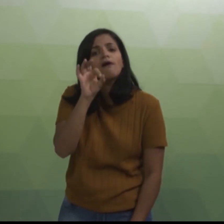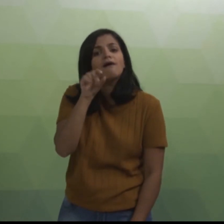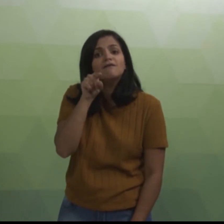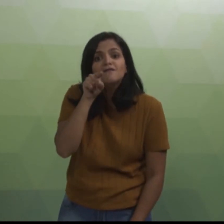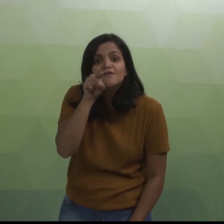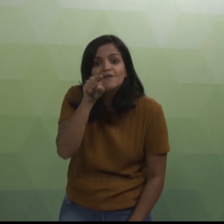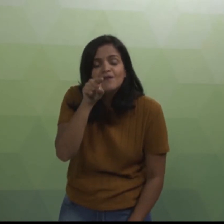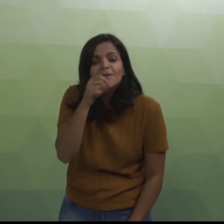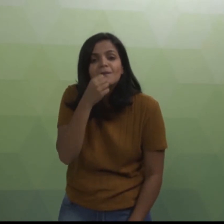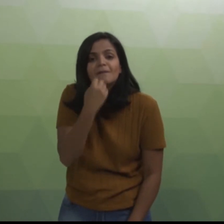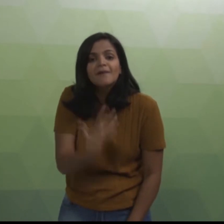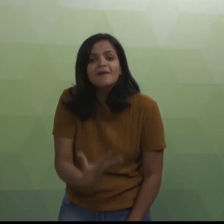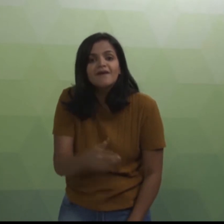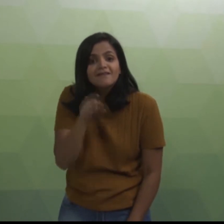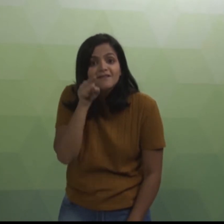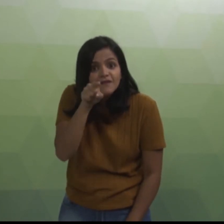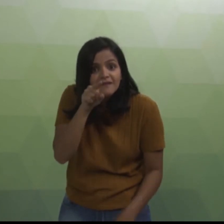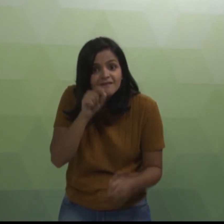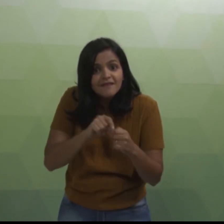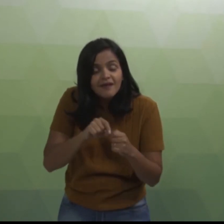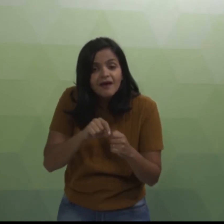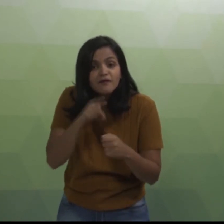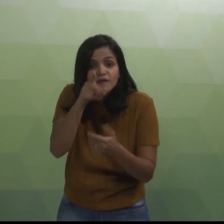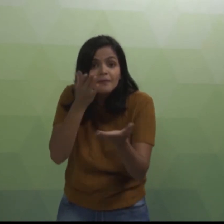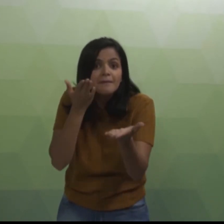tenho que olhar para você. Você está bem?